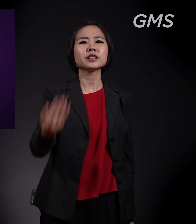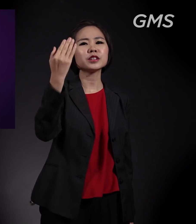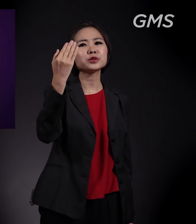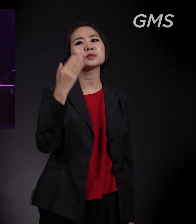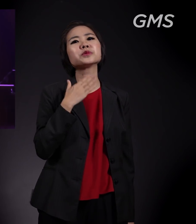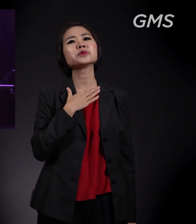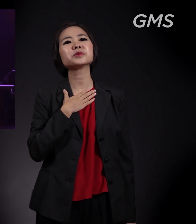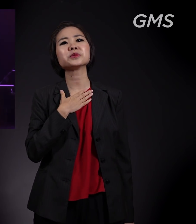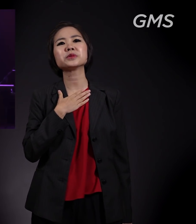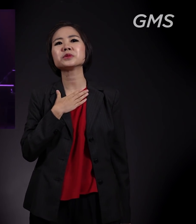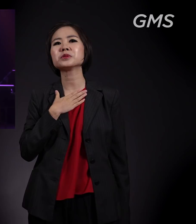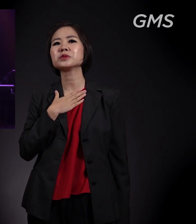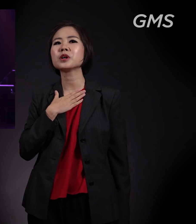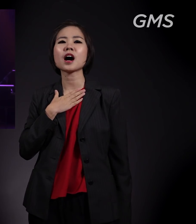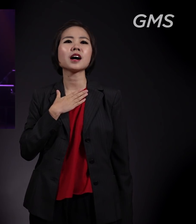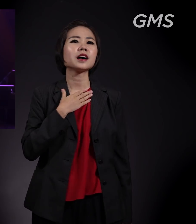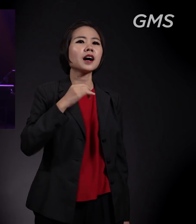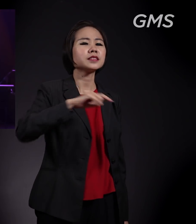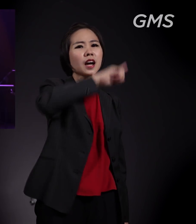tujuan hidupku